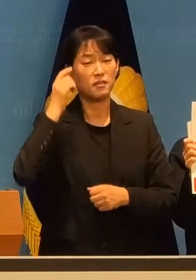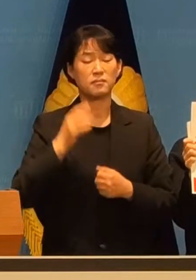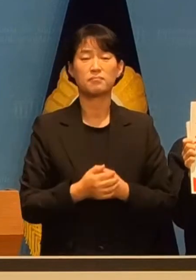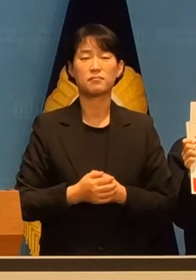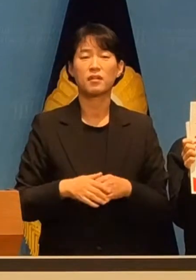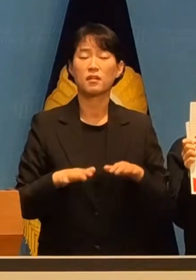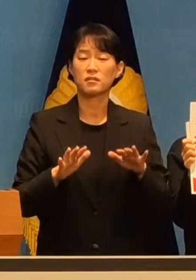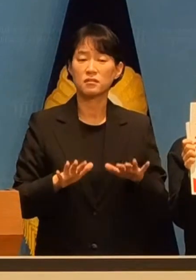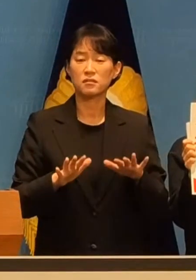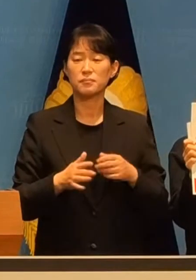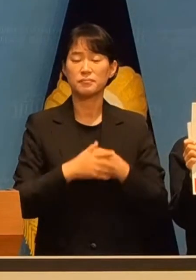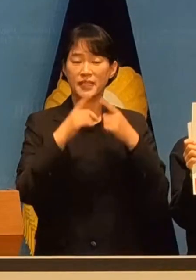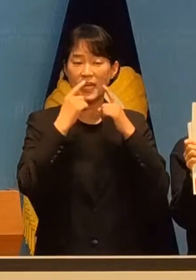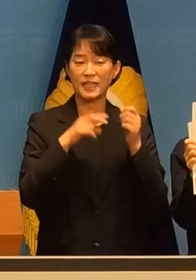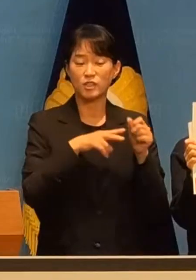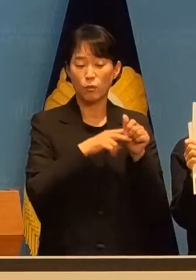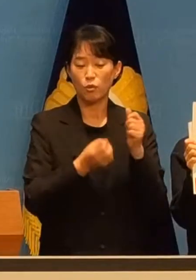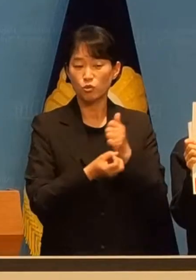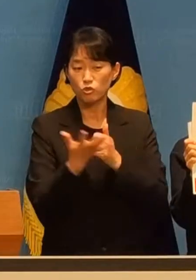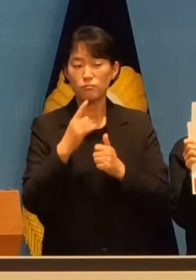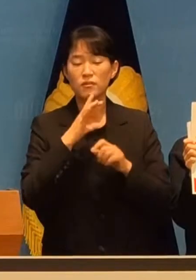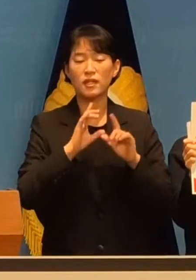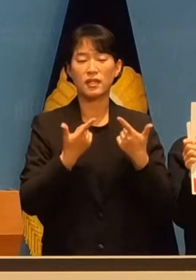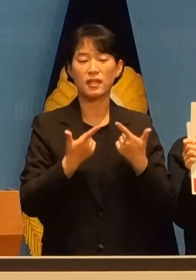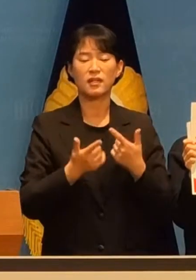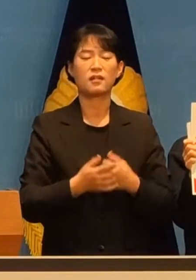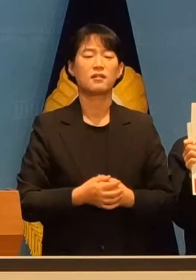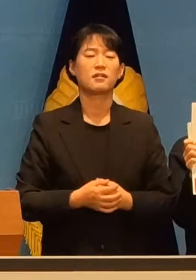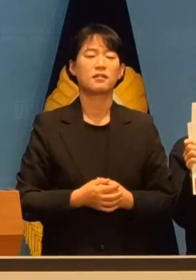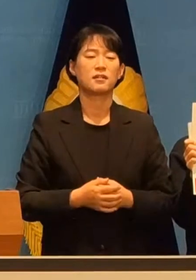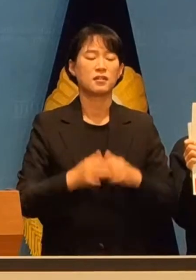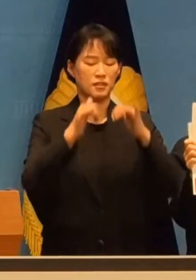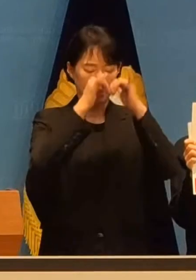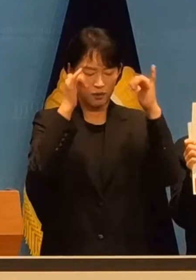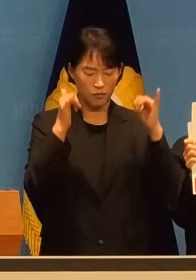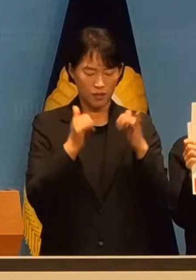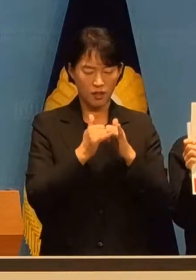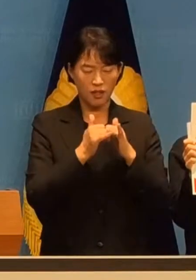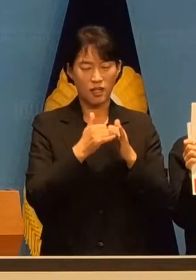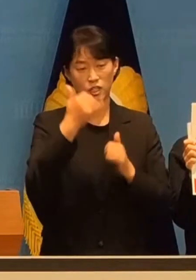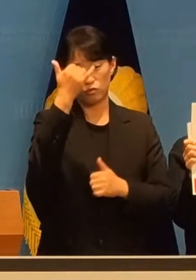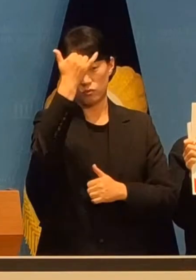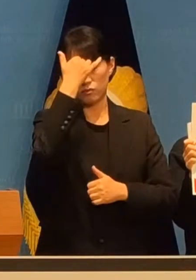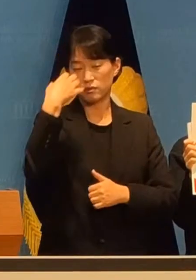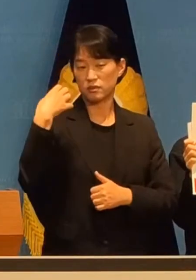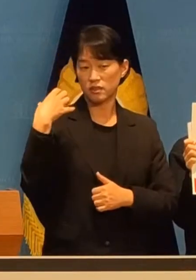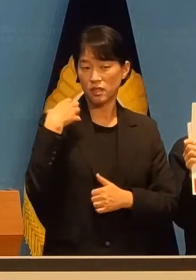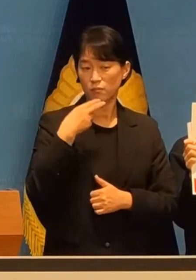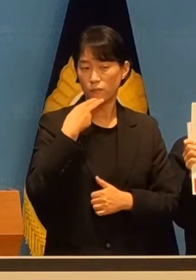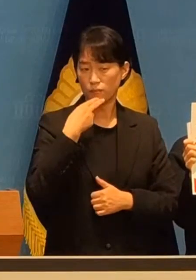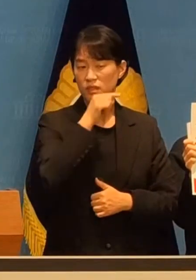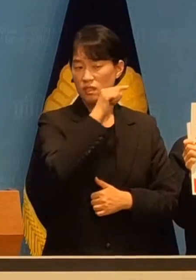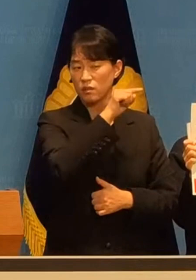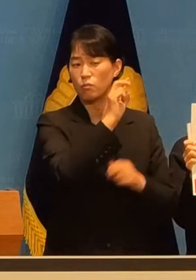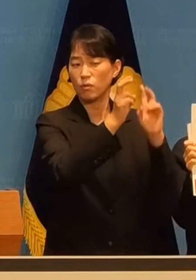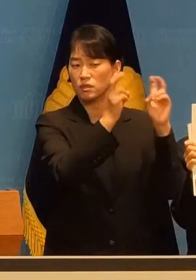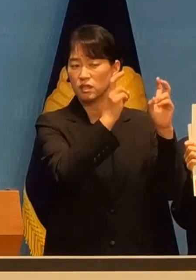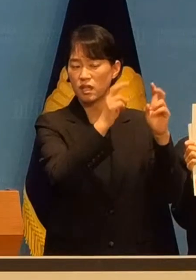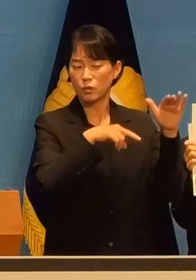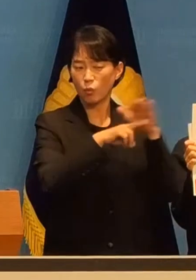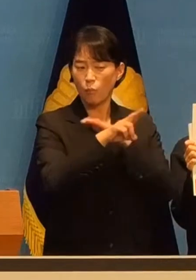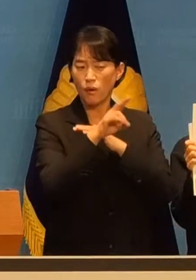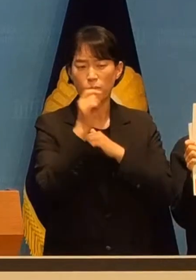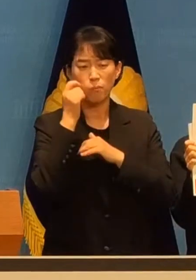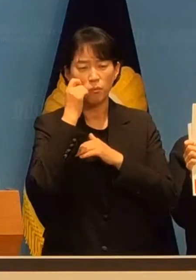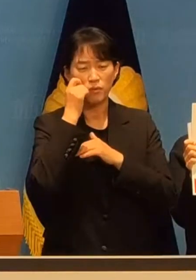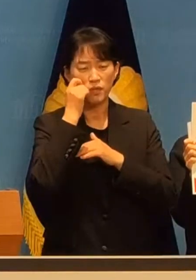지금 개인정보 유출 넘어서서 최소한의 사회 윤리적 책임을 져버린 기업이 도망칠 수 없다는 것을